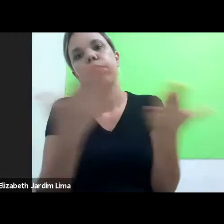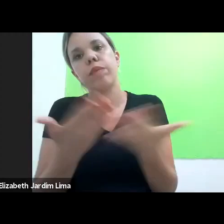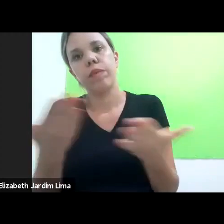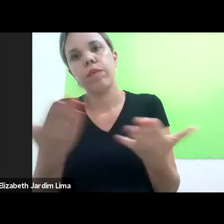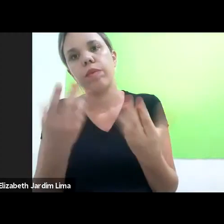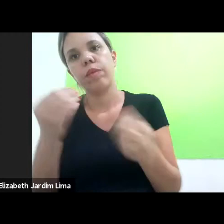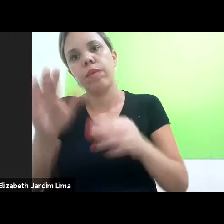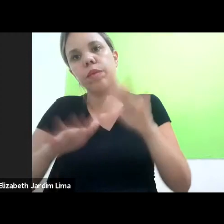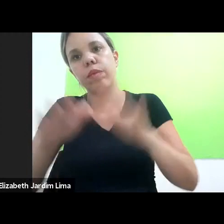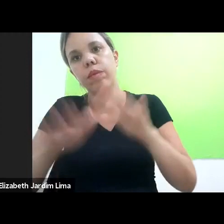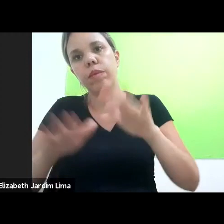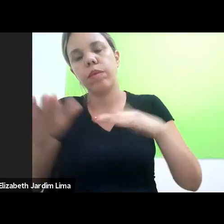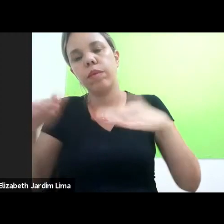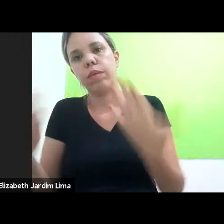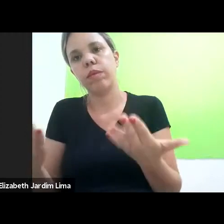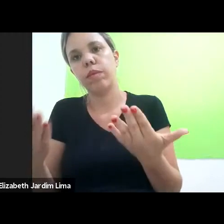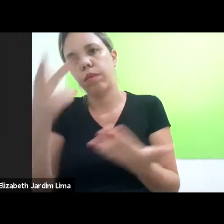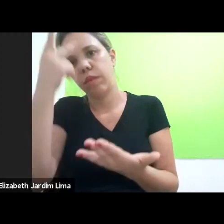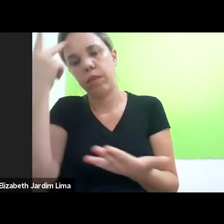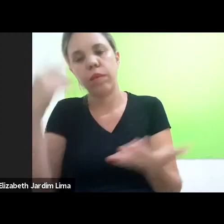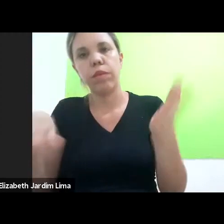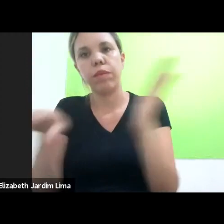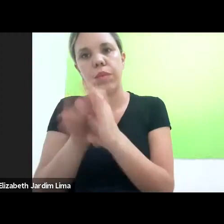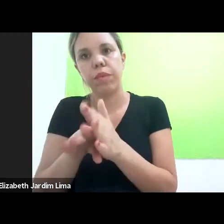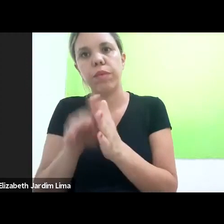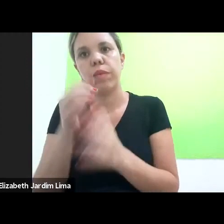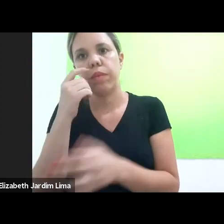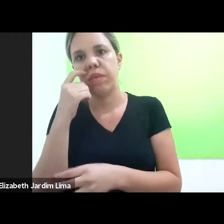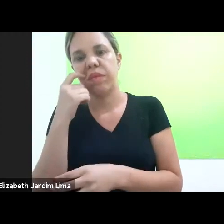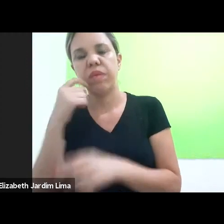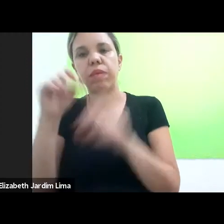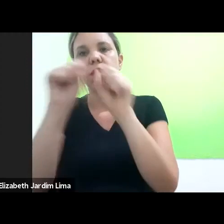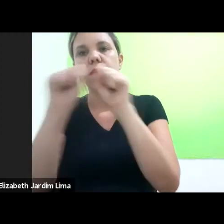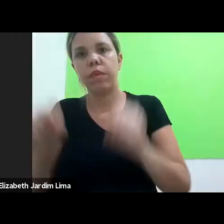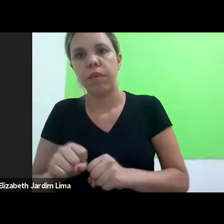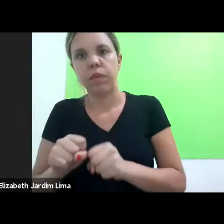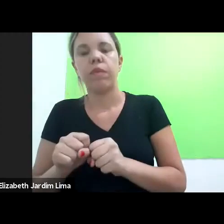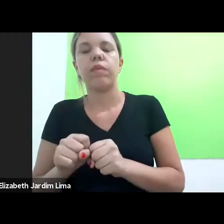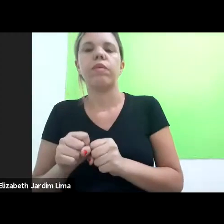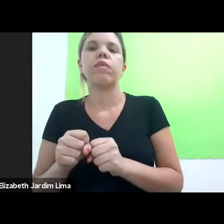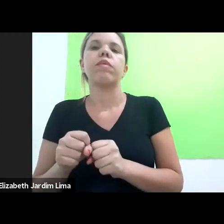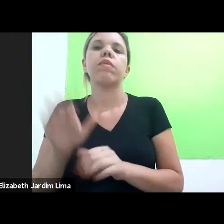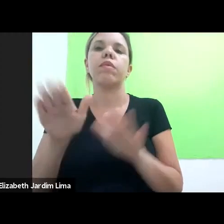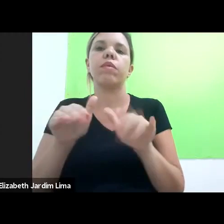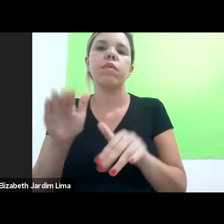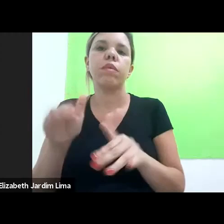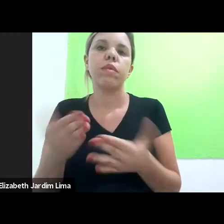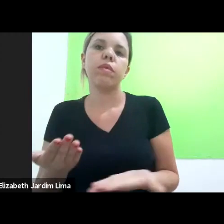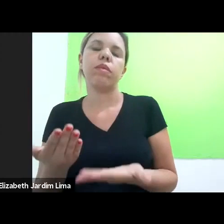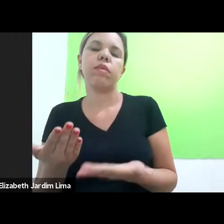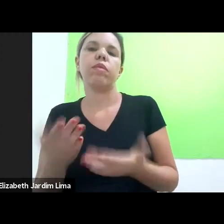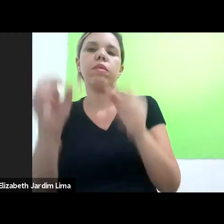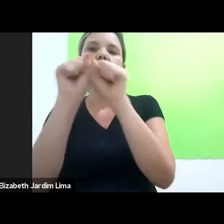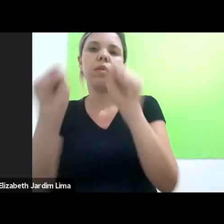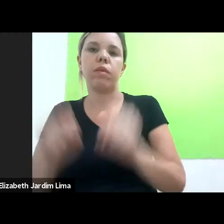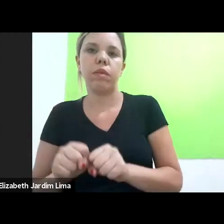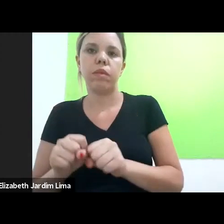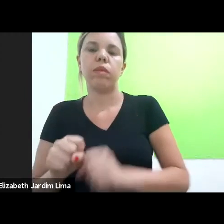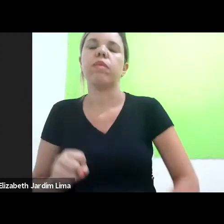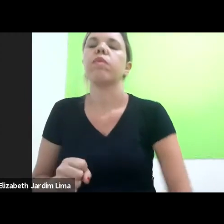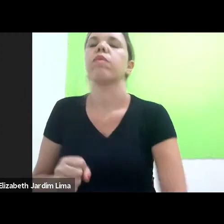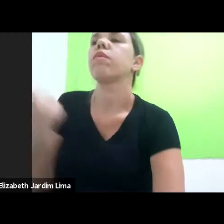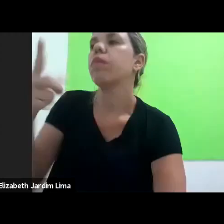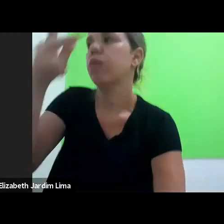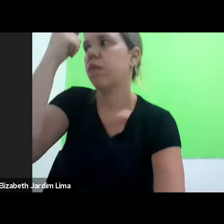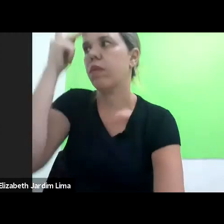muitas vezes, quando a gente chega, né, os quilombolas chegam no sistema de justiça, eles vão ser chamados, né, a estar nesse sistema por outras